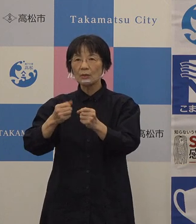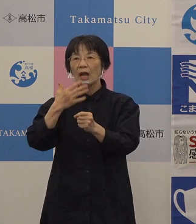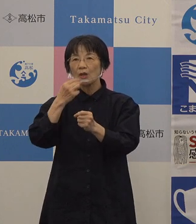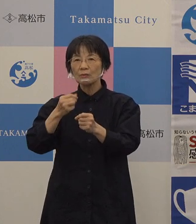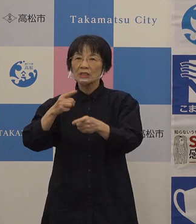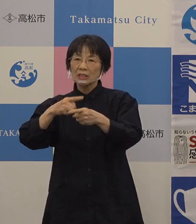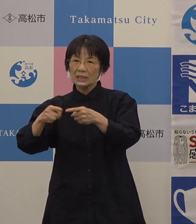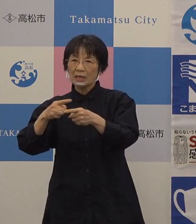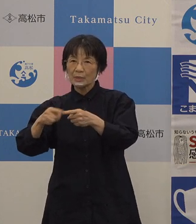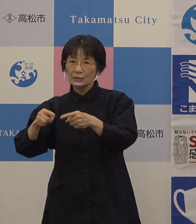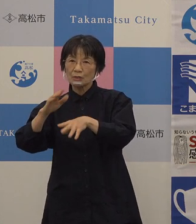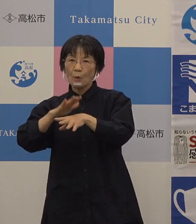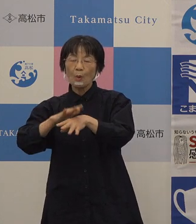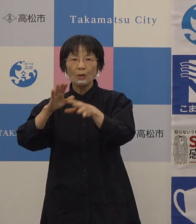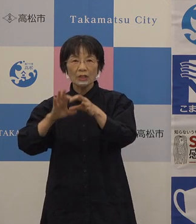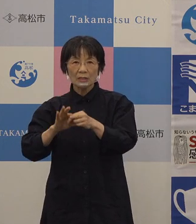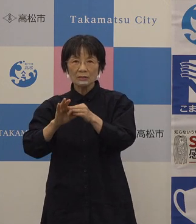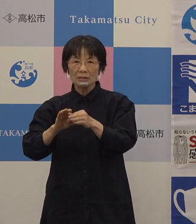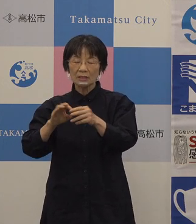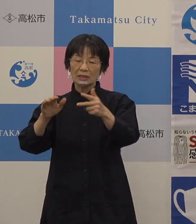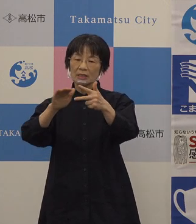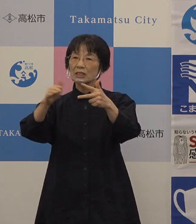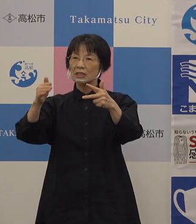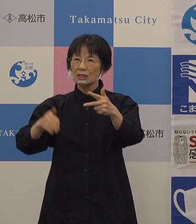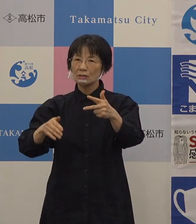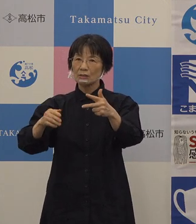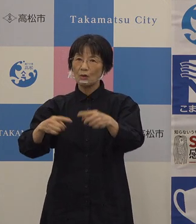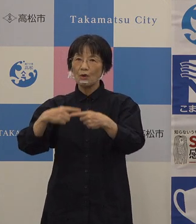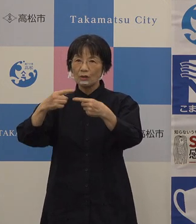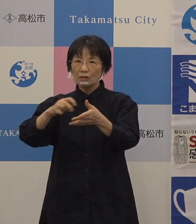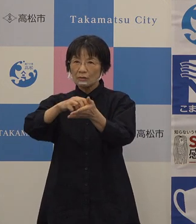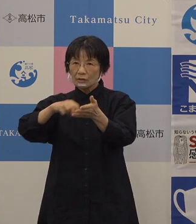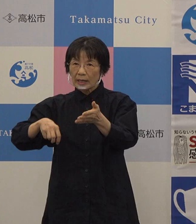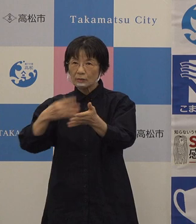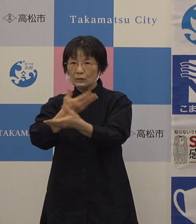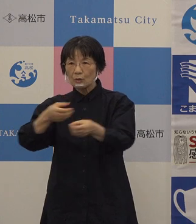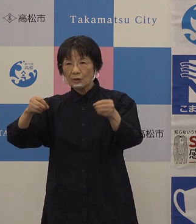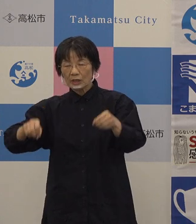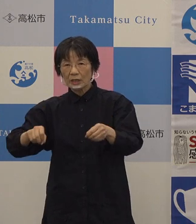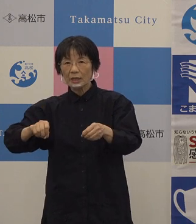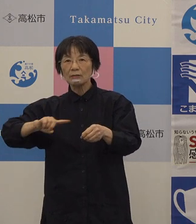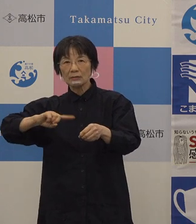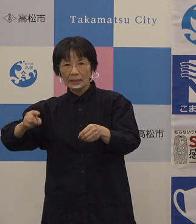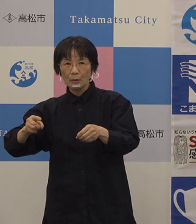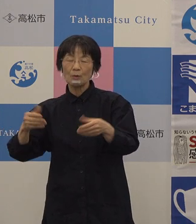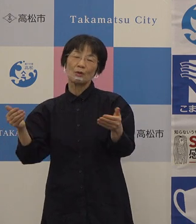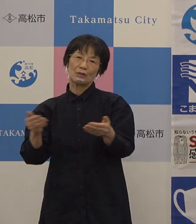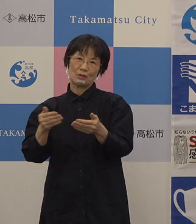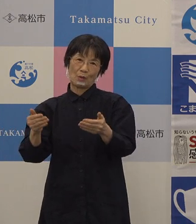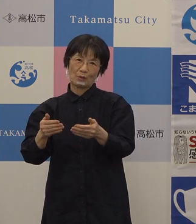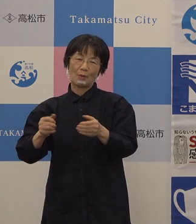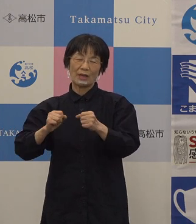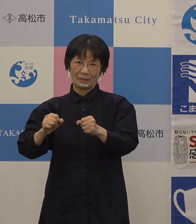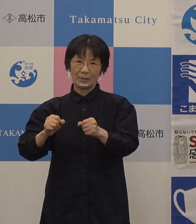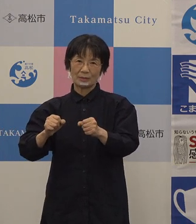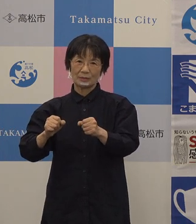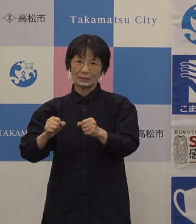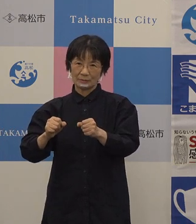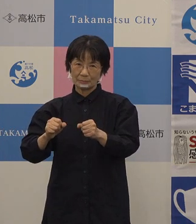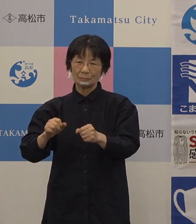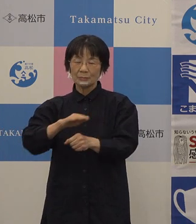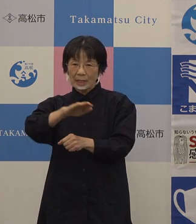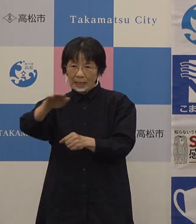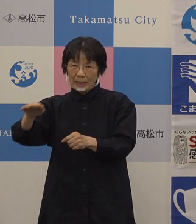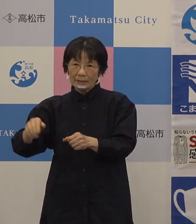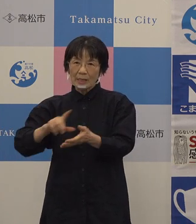スの利用手続き、施設の入退所の契約などについて活動をいたします。市民貢献人の皆様には、